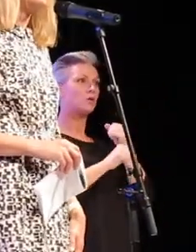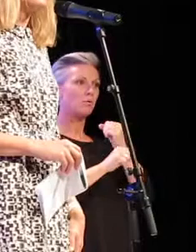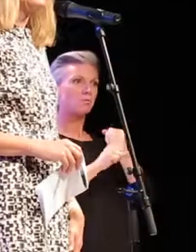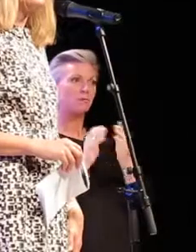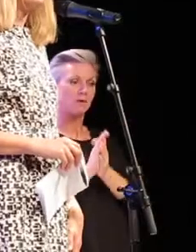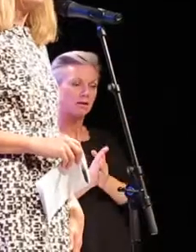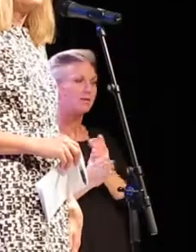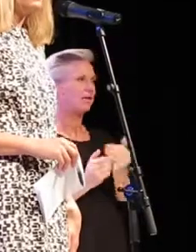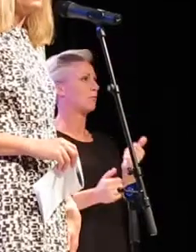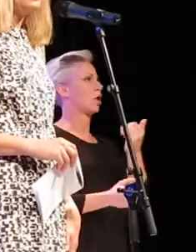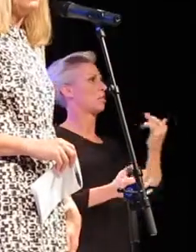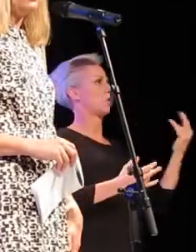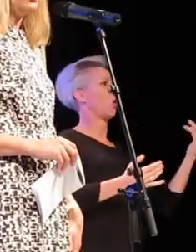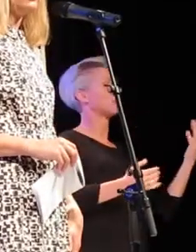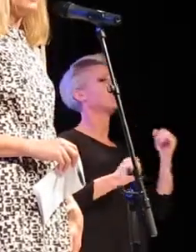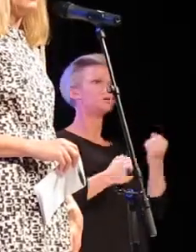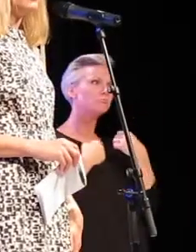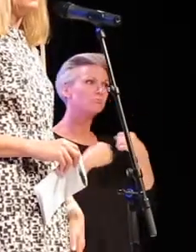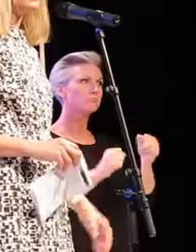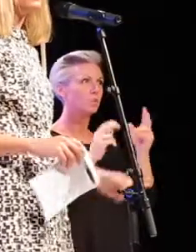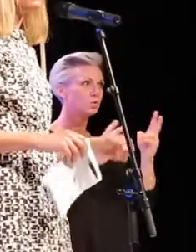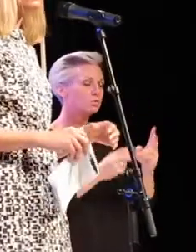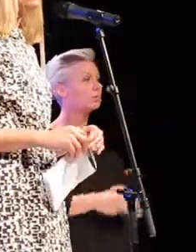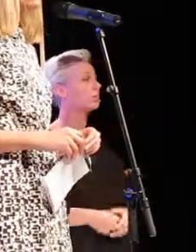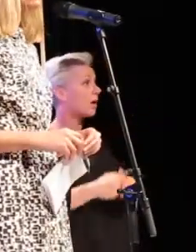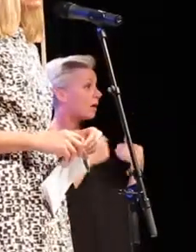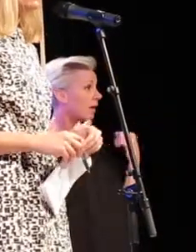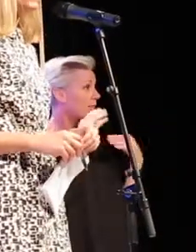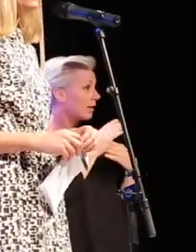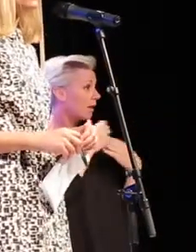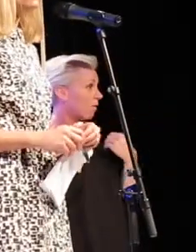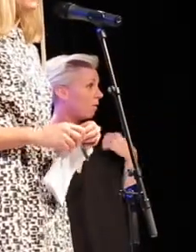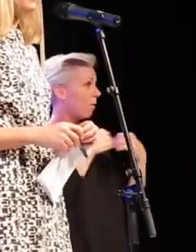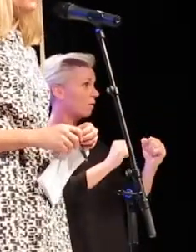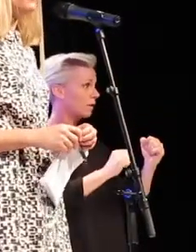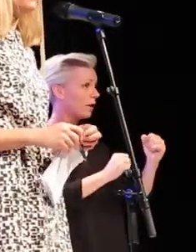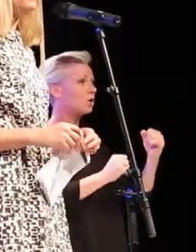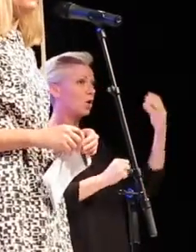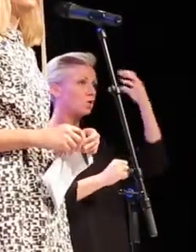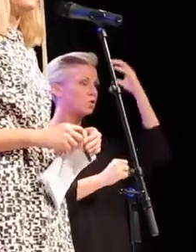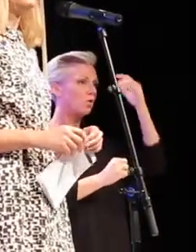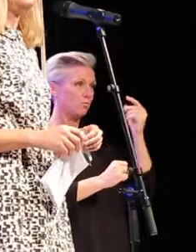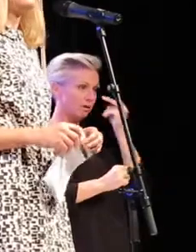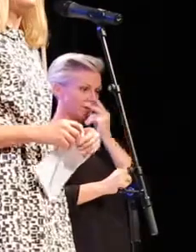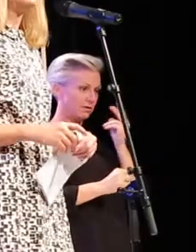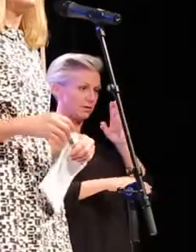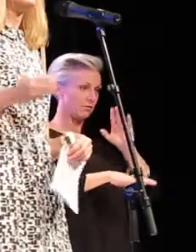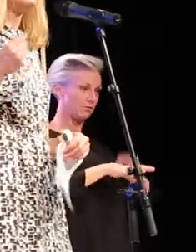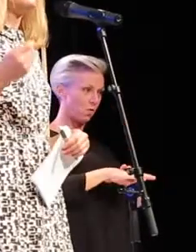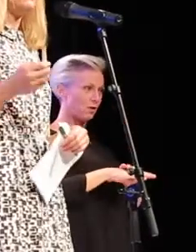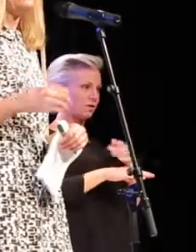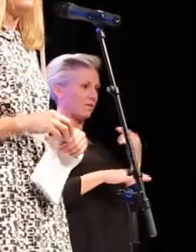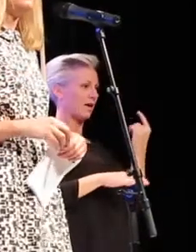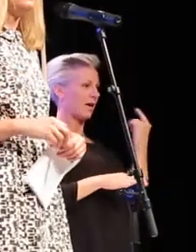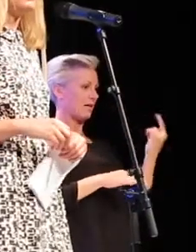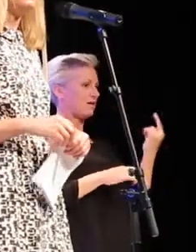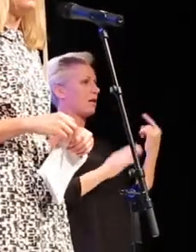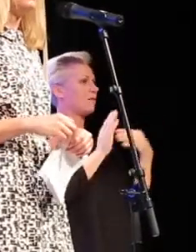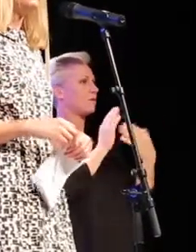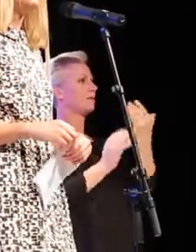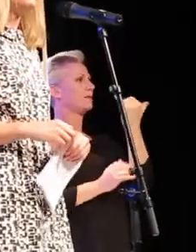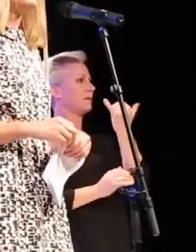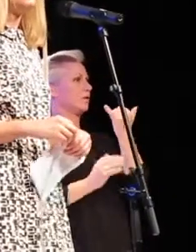prata? För alla de här åtgärderna så har nu Stockholm pekats ut som en av 10 städer i världen som ska gå före